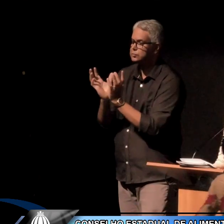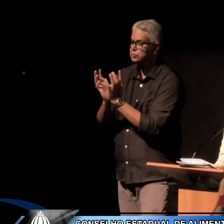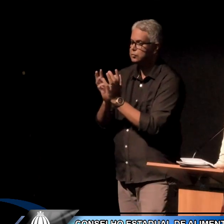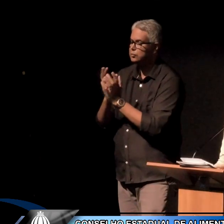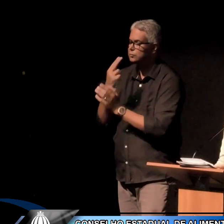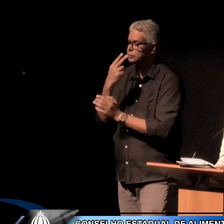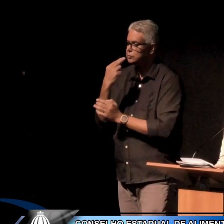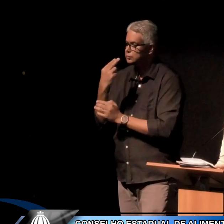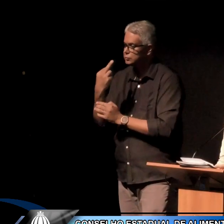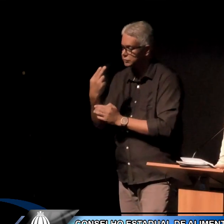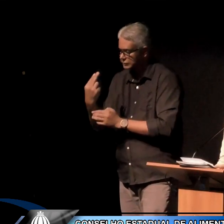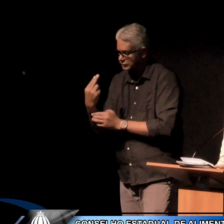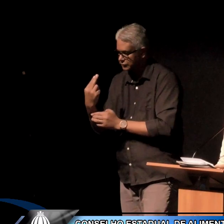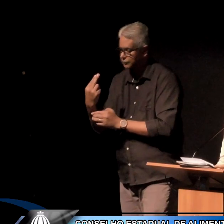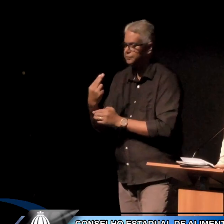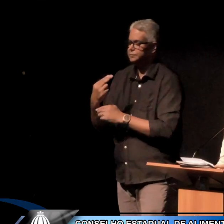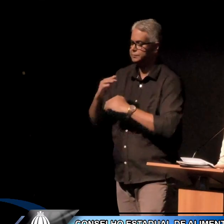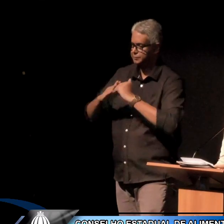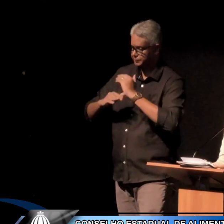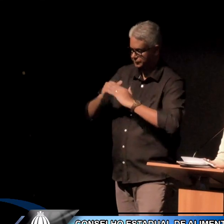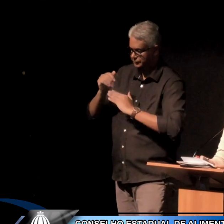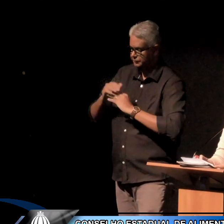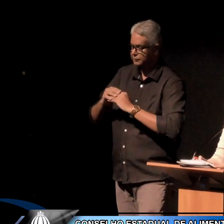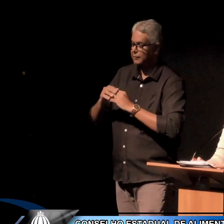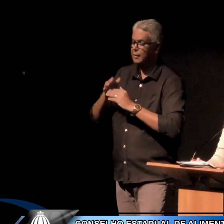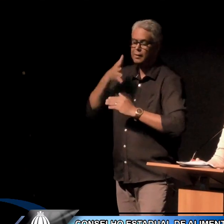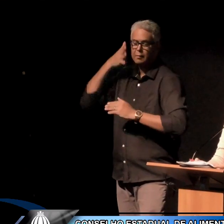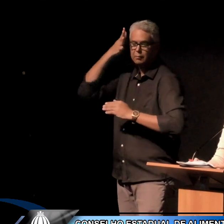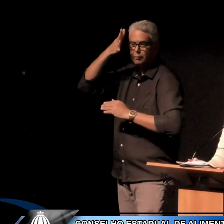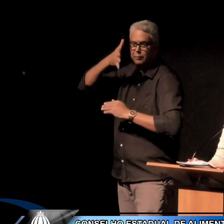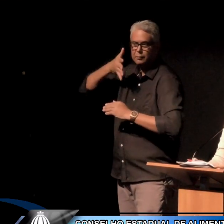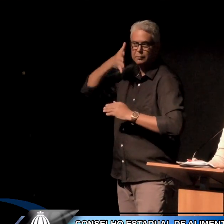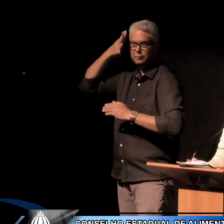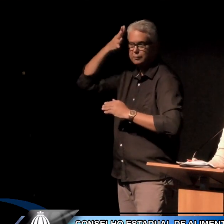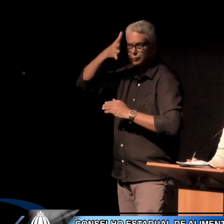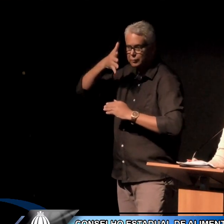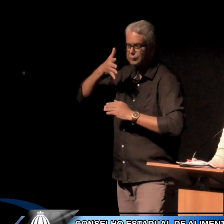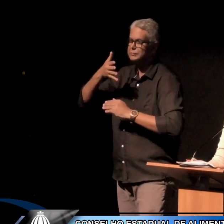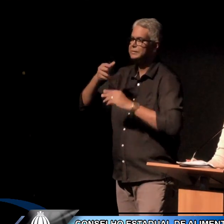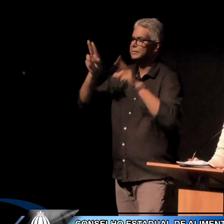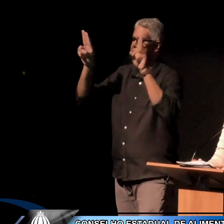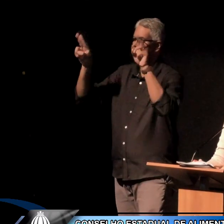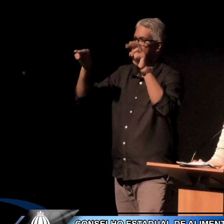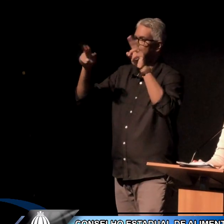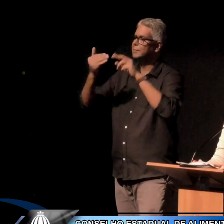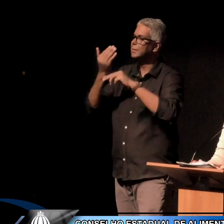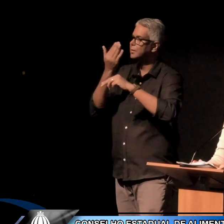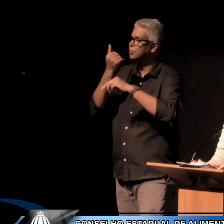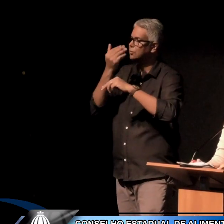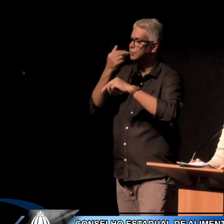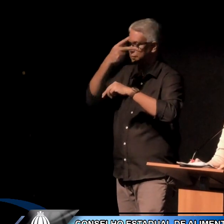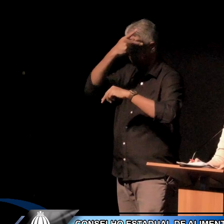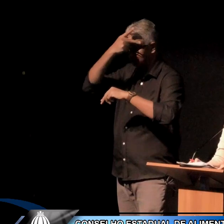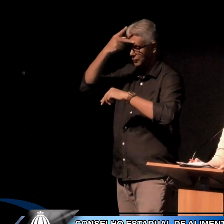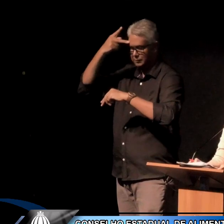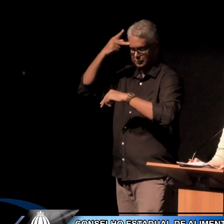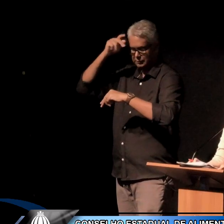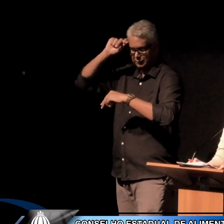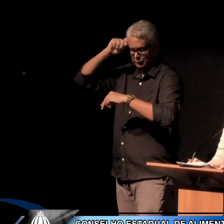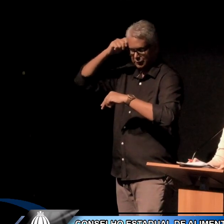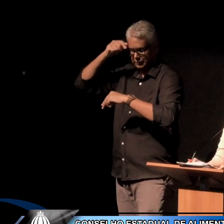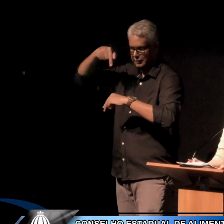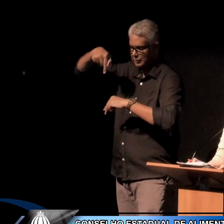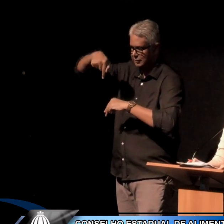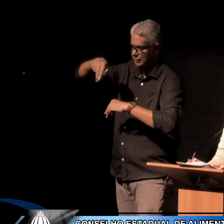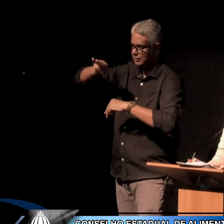nutrição para palestrar sobre o tema tem comida de Quilombo na escola desafie os para as comunidades